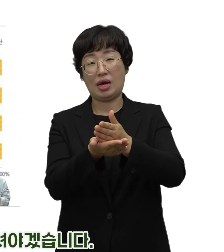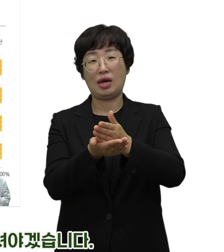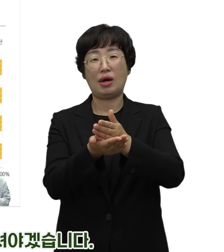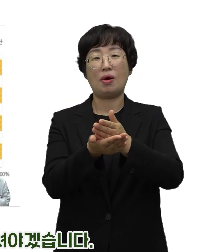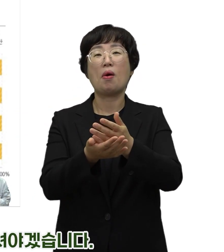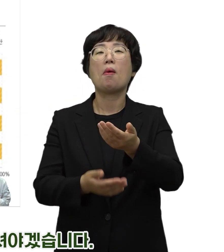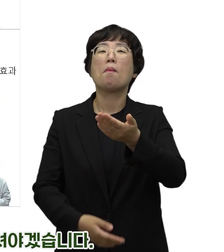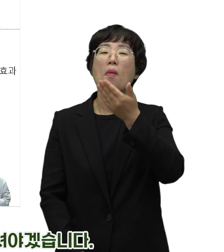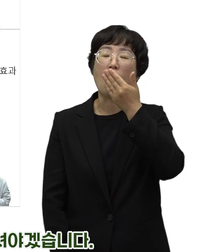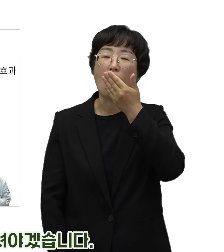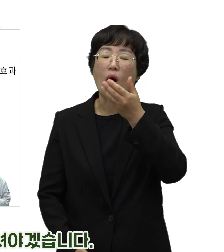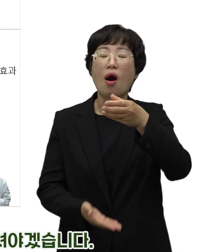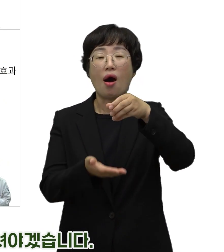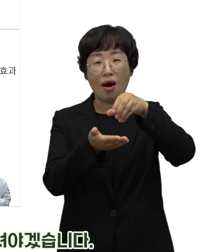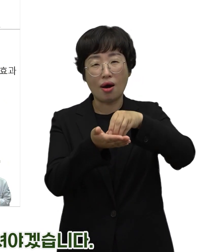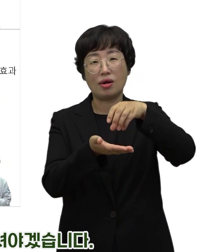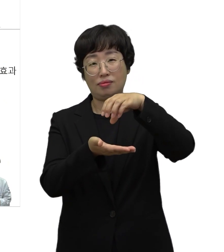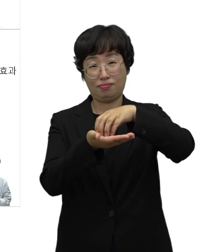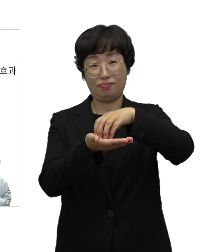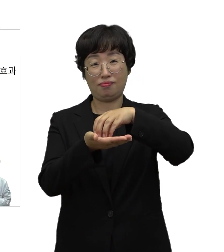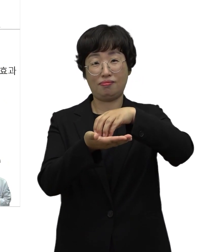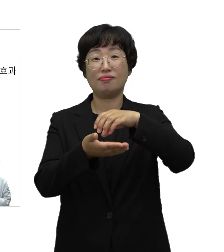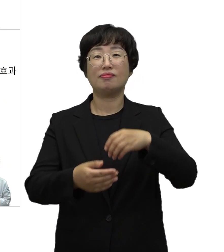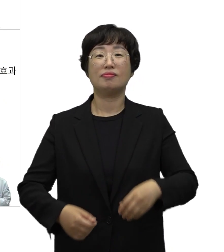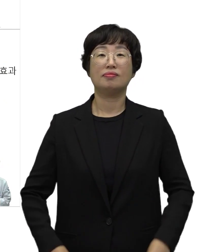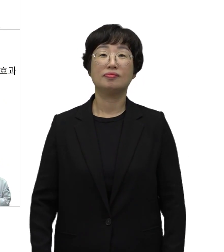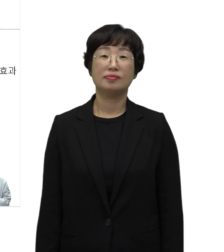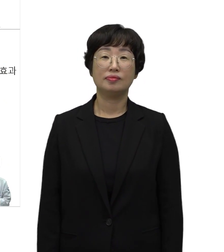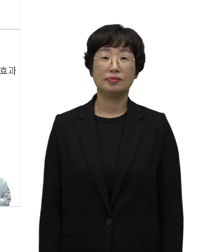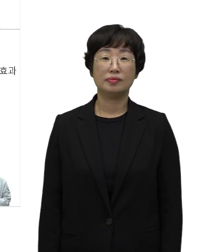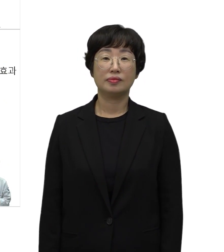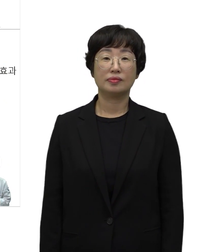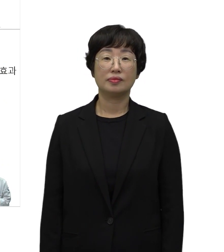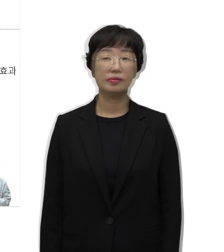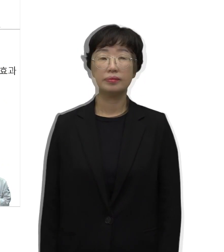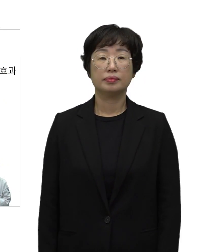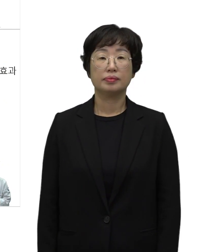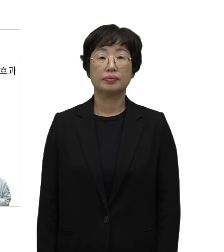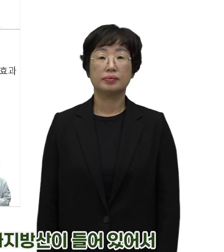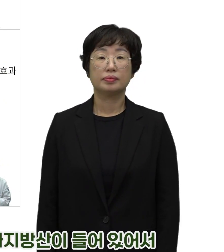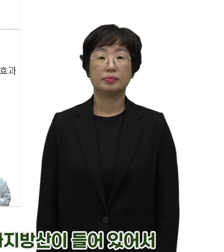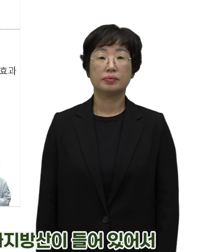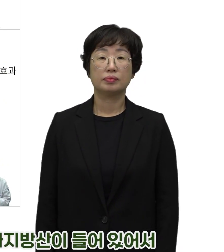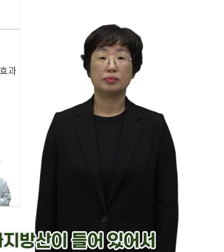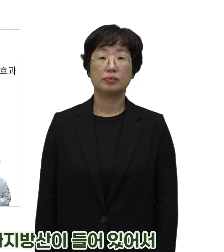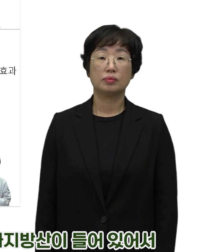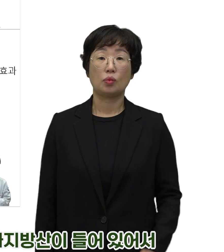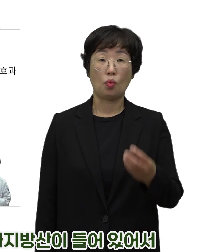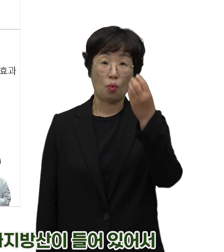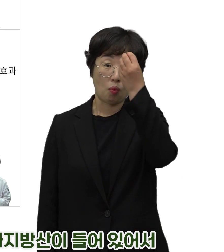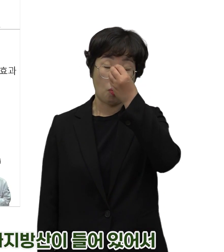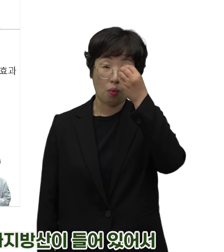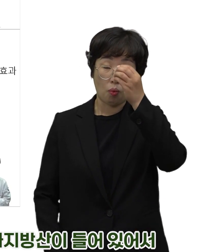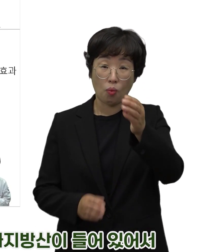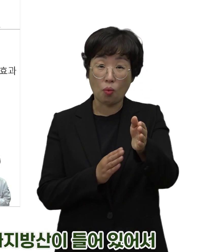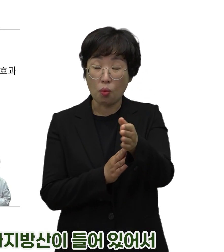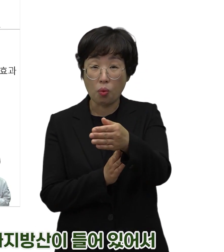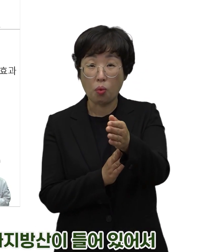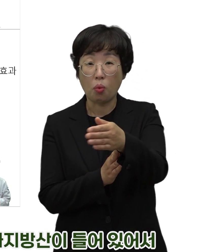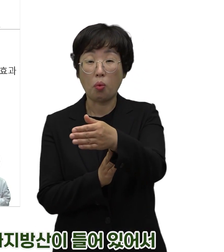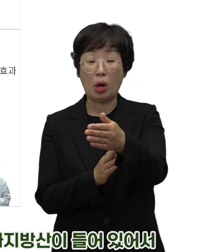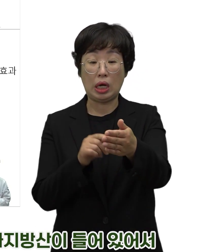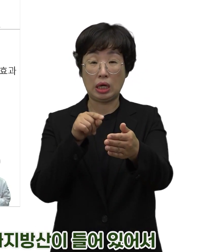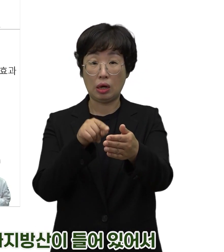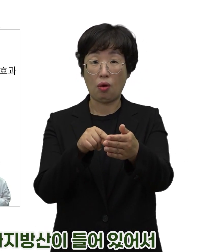기름도 주의하셔야겠습니다. 반면에 등푸른 생선인 고등어에는 오메가3, DHA,